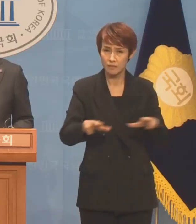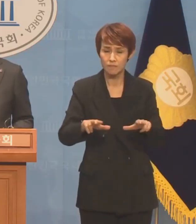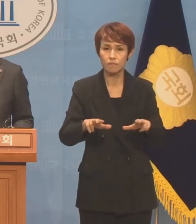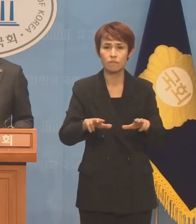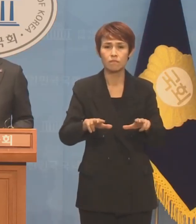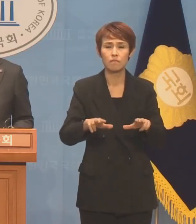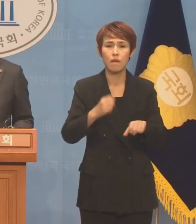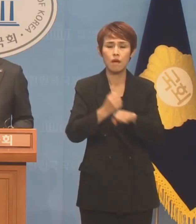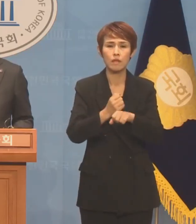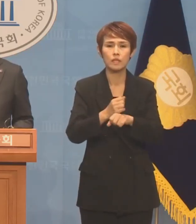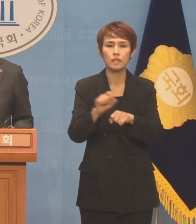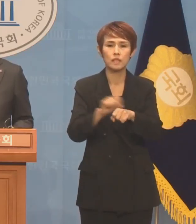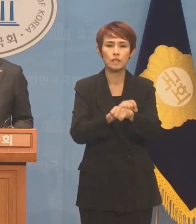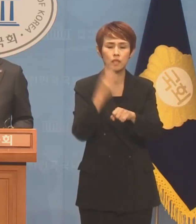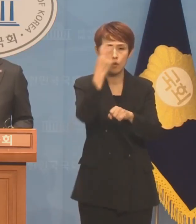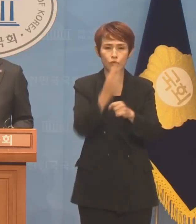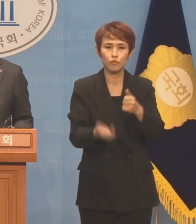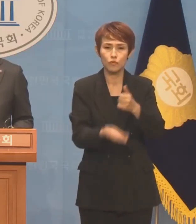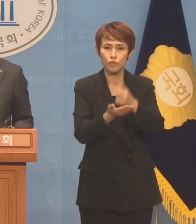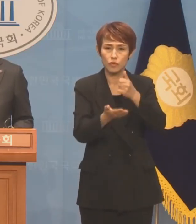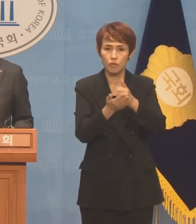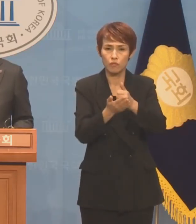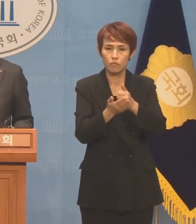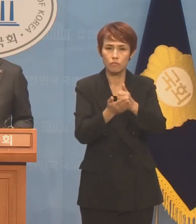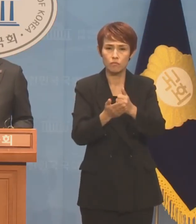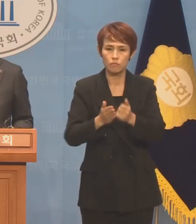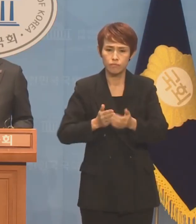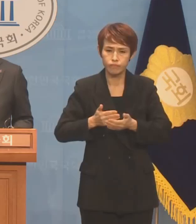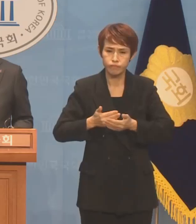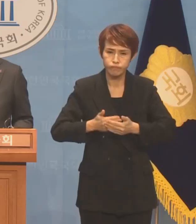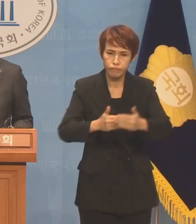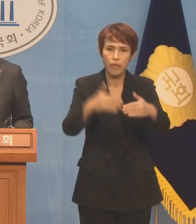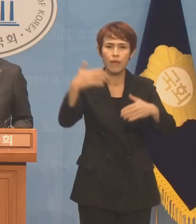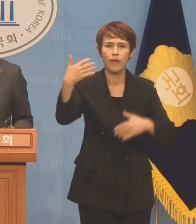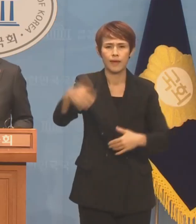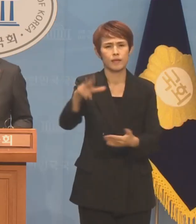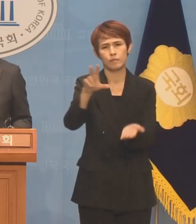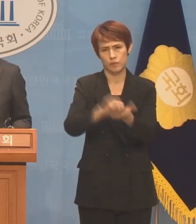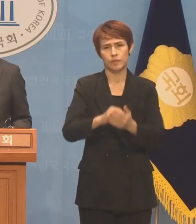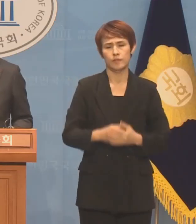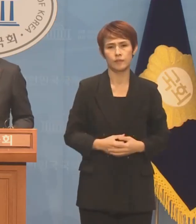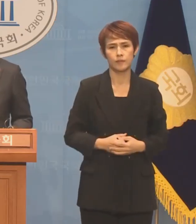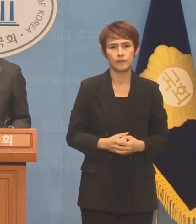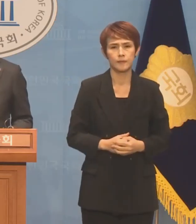특검 추천 의뢰 절차를 진행하고 있지 않은 것과 관련해서 한 말씀 드리겠습니다.